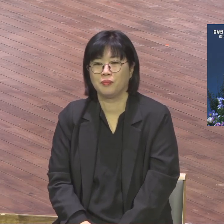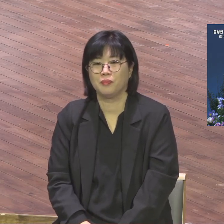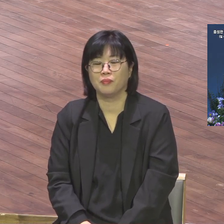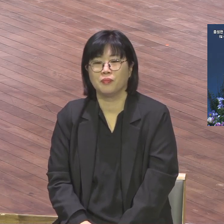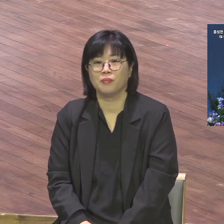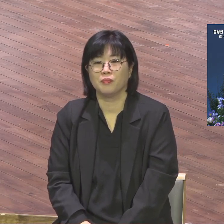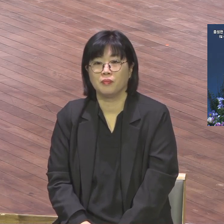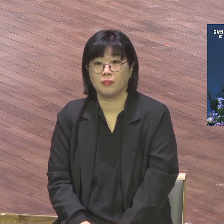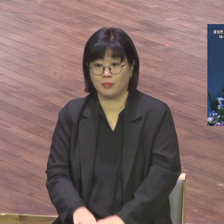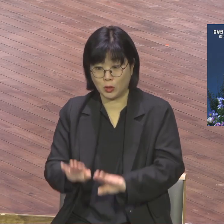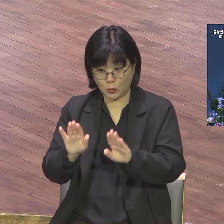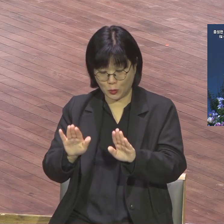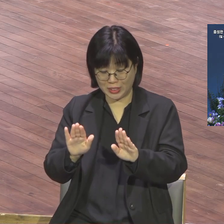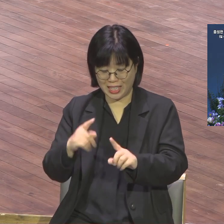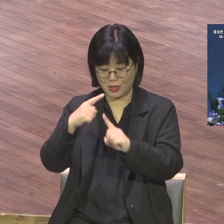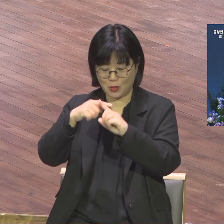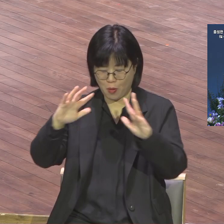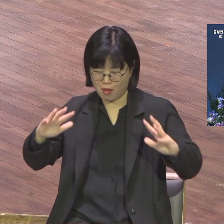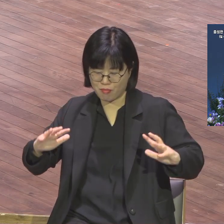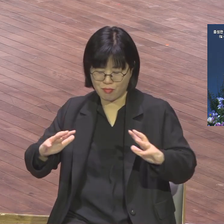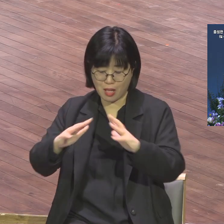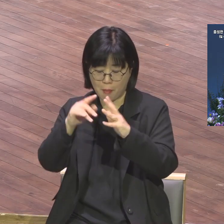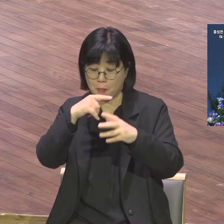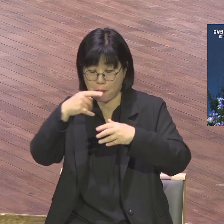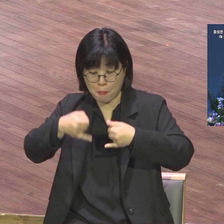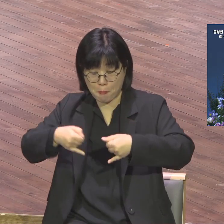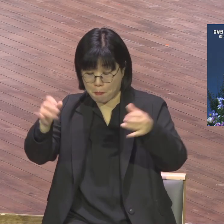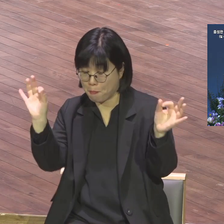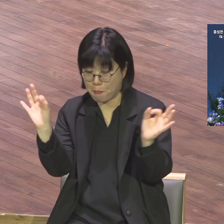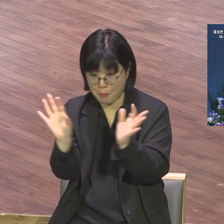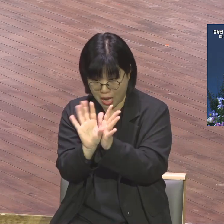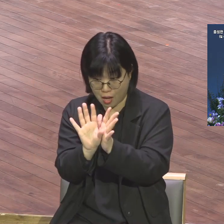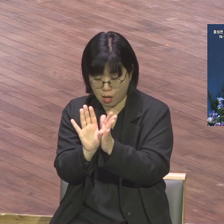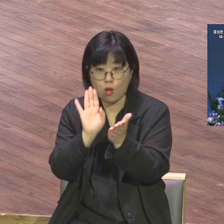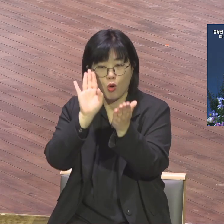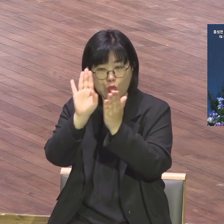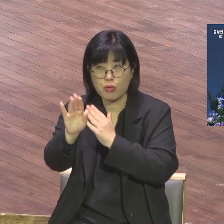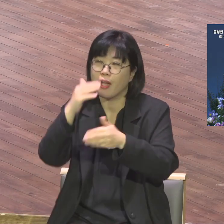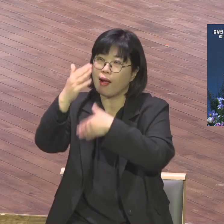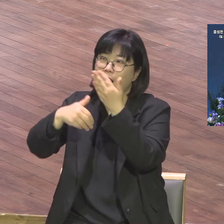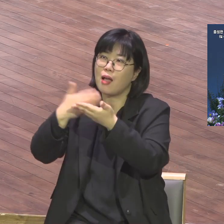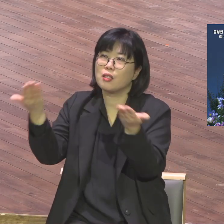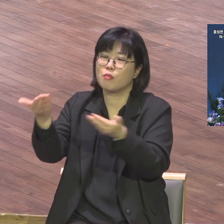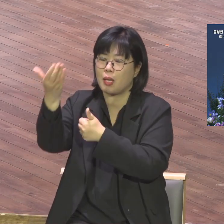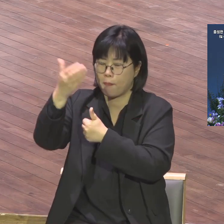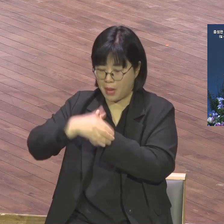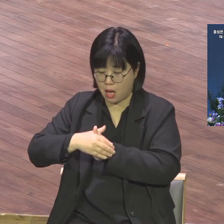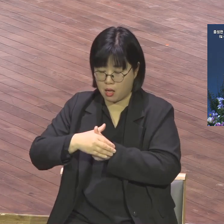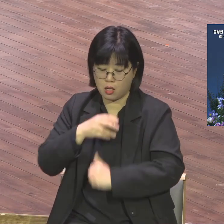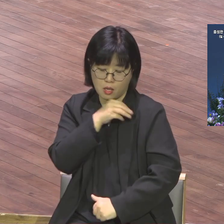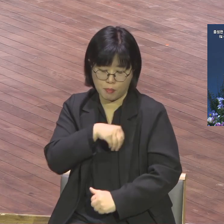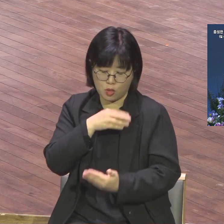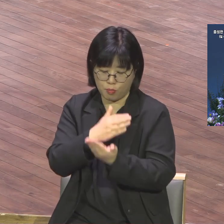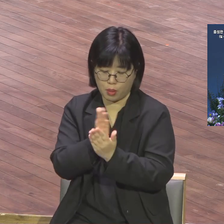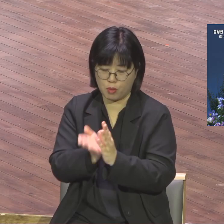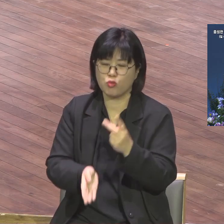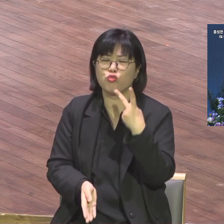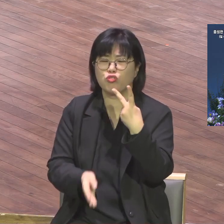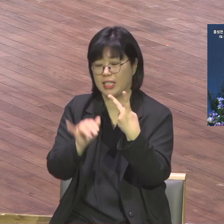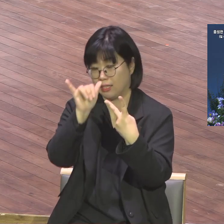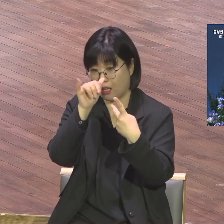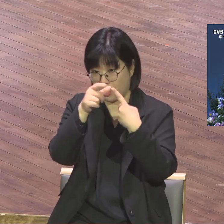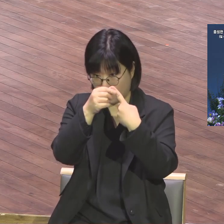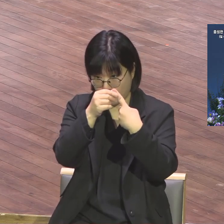미션은 크게 두 가지입니다. 하나는 후대를 세우는 렘넌트 운동이요. 후대를 세우자. 이 언약을